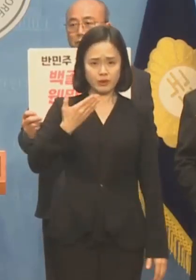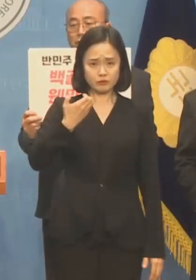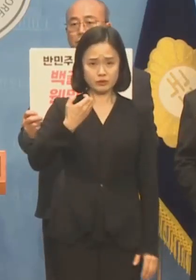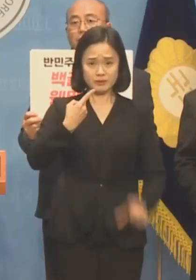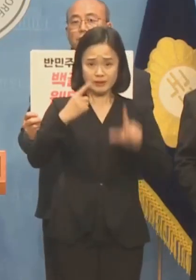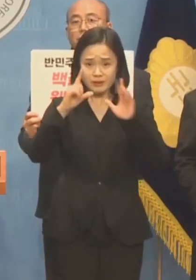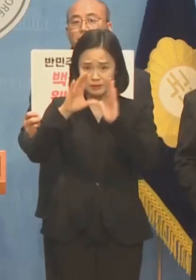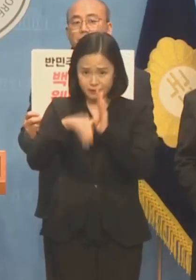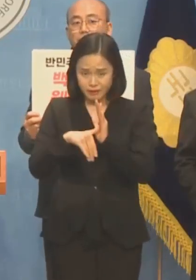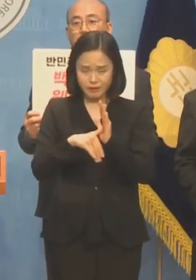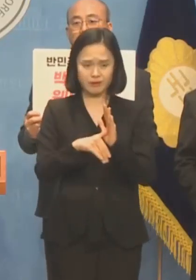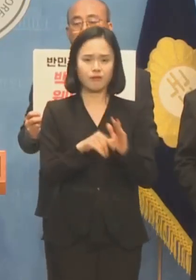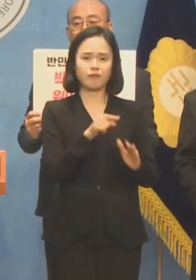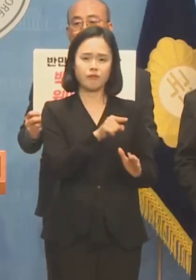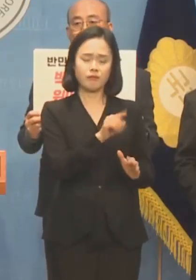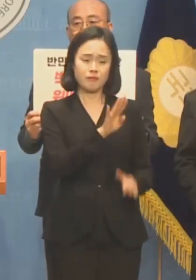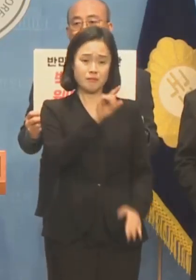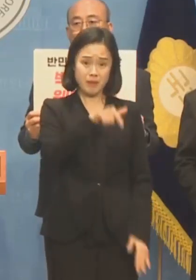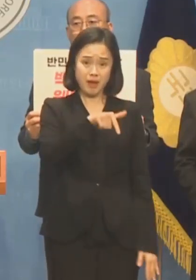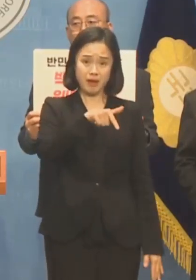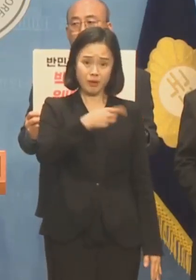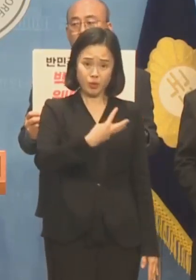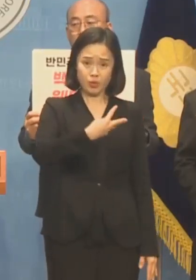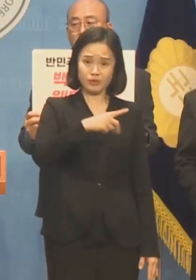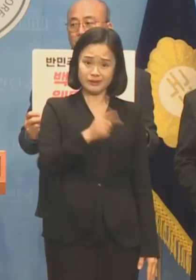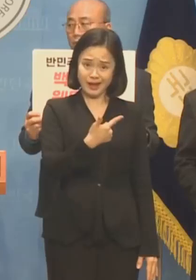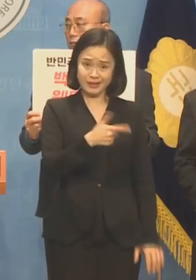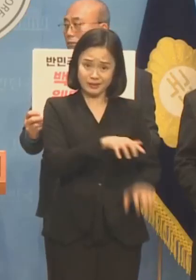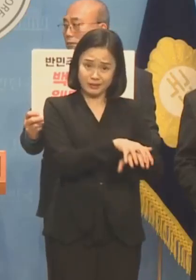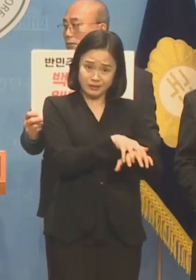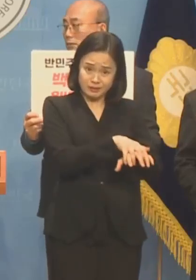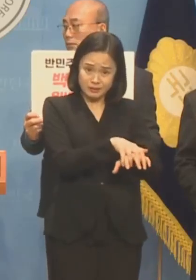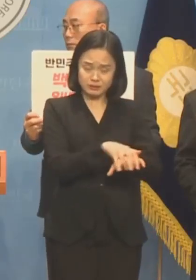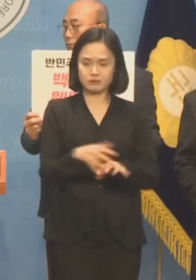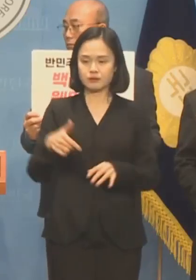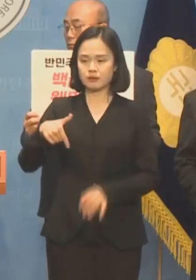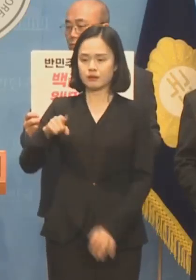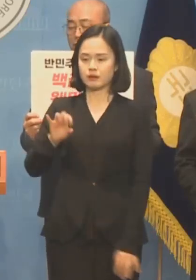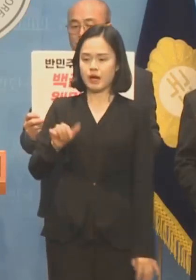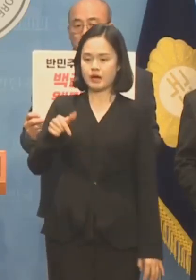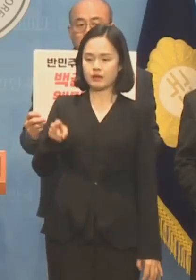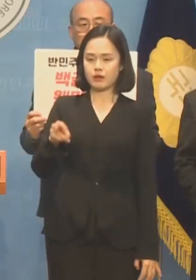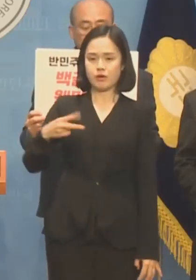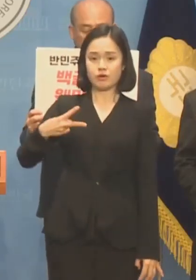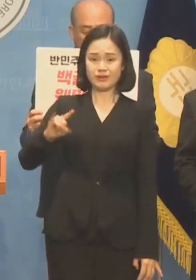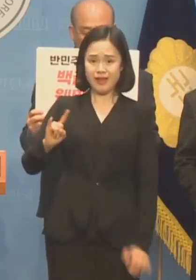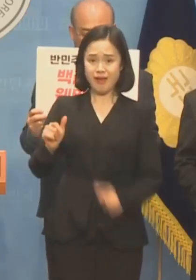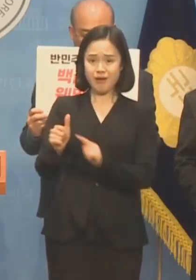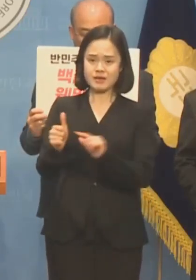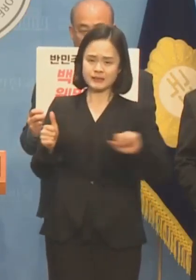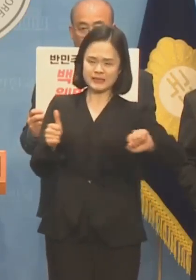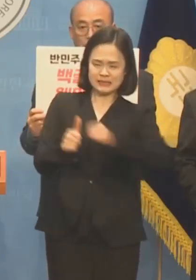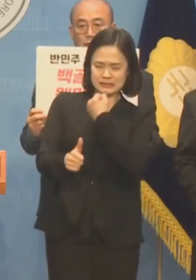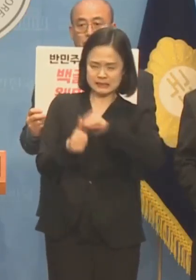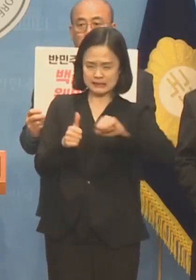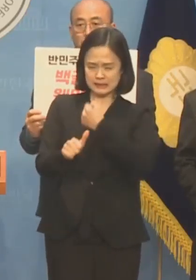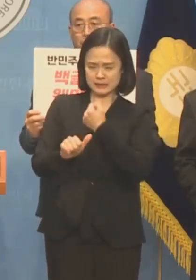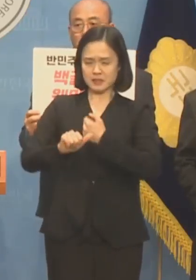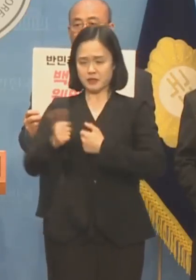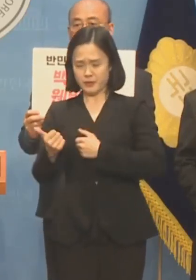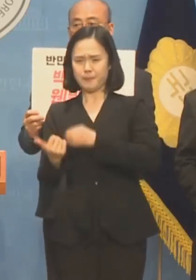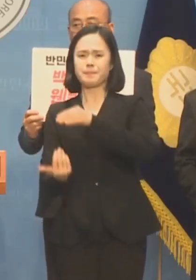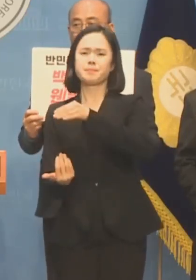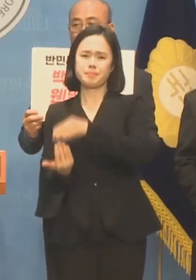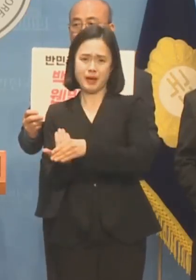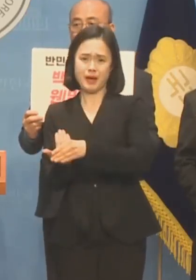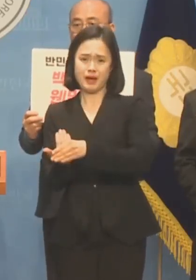열사를 쇠파이프로 난타하여 죽음에 이르게 하였다. 뿐만 아니라 영안실 벽을 뚫고